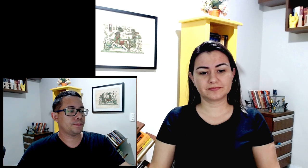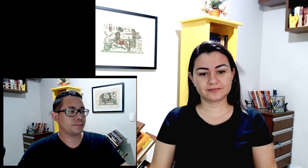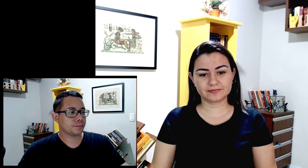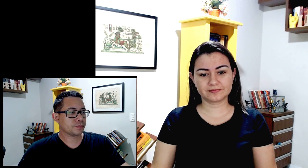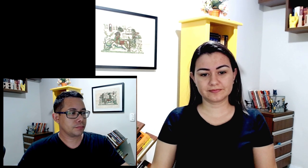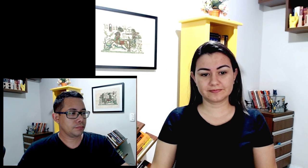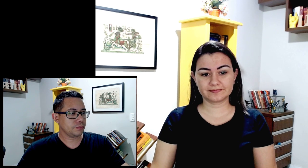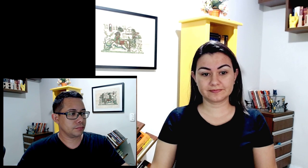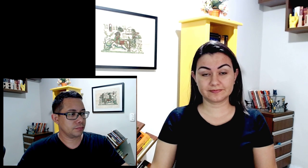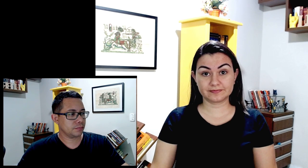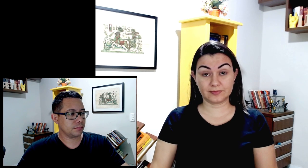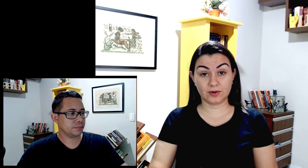ó